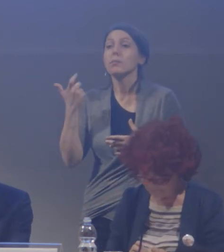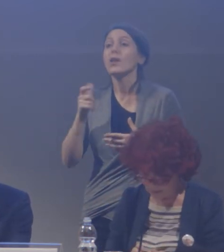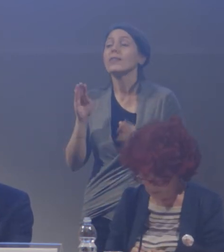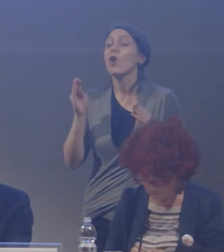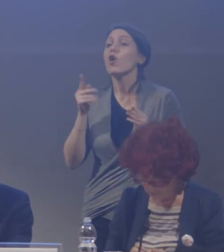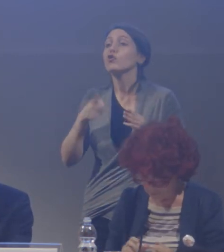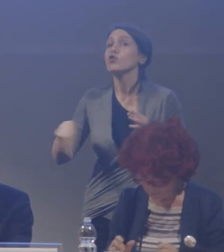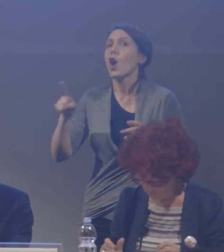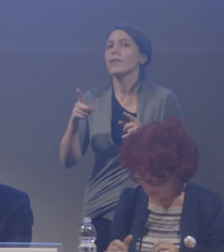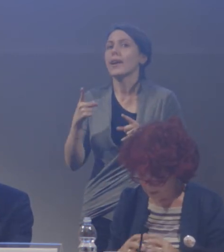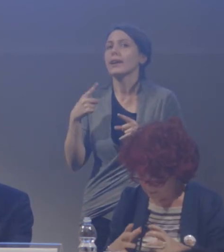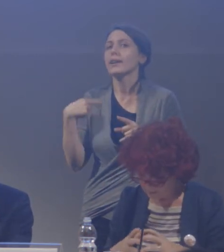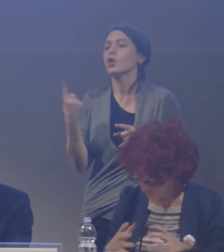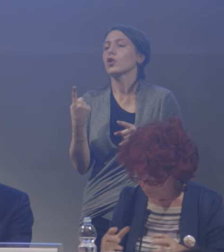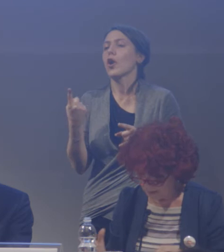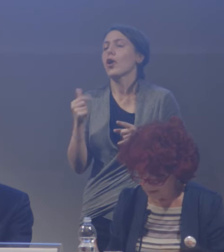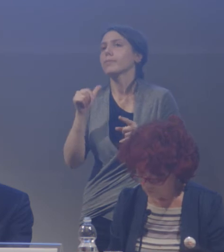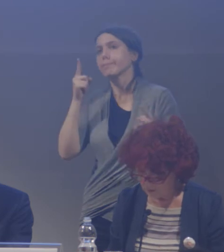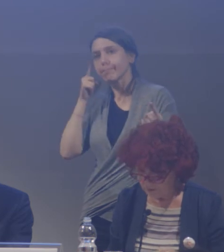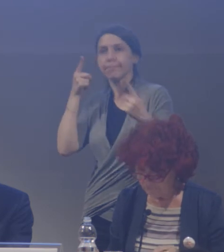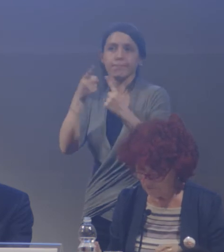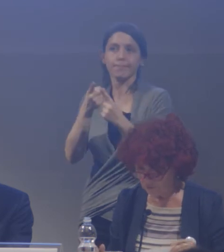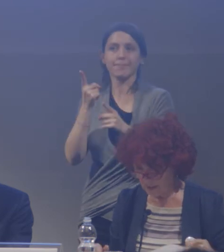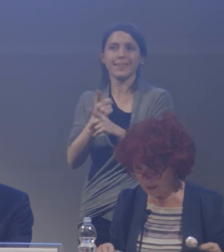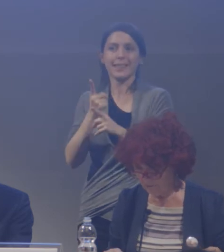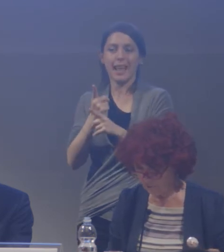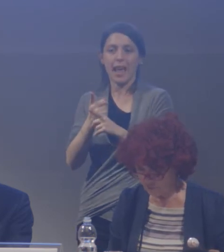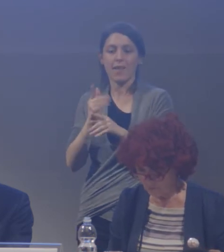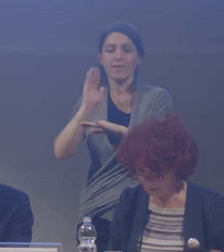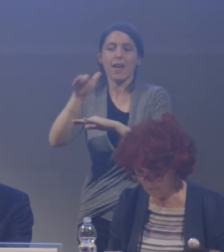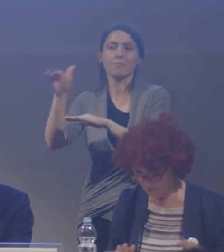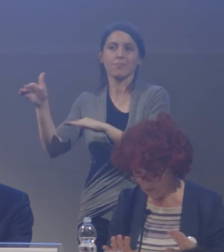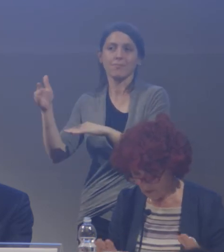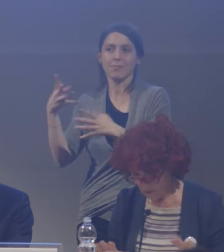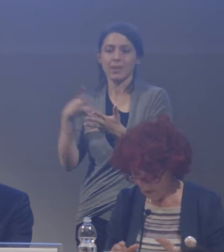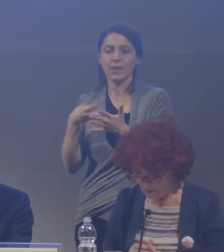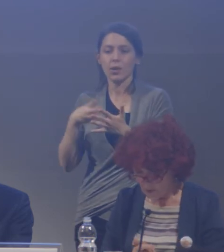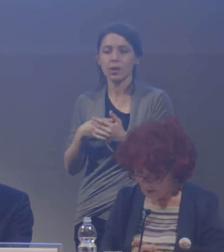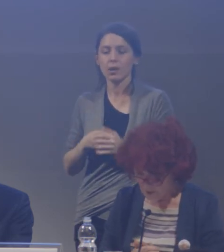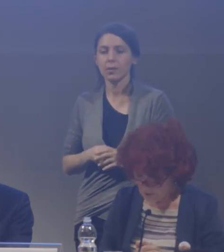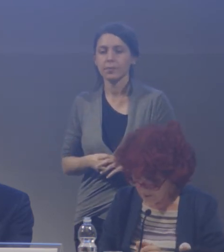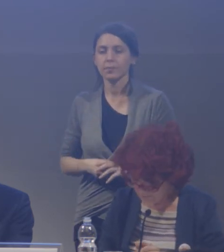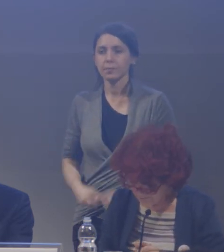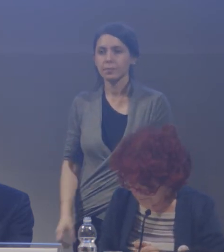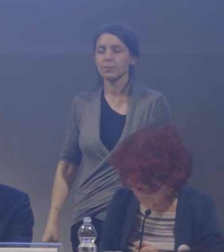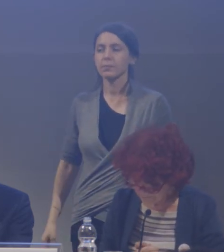giovani che noi dobbiamo puntare per superare tutte le difficoltà che ad oggi abbiamo.